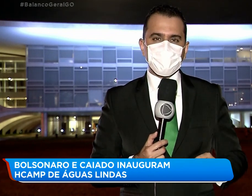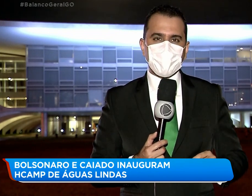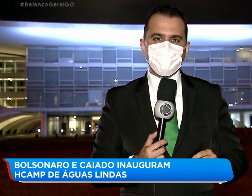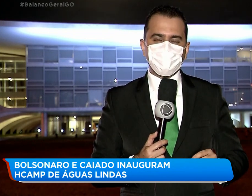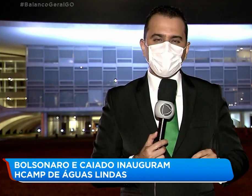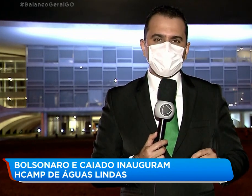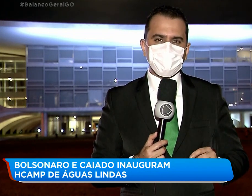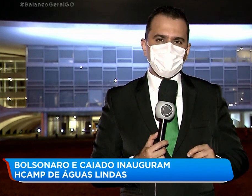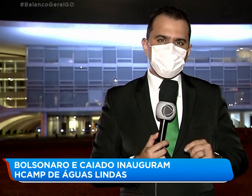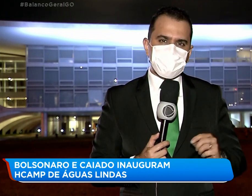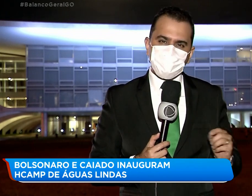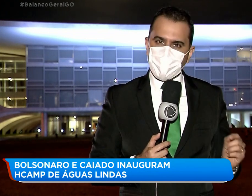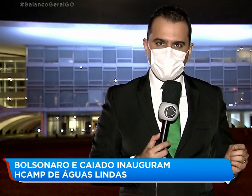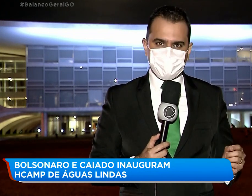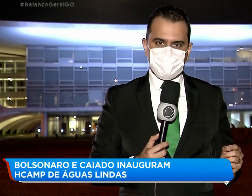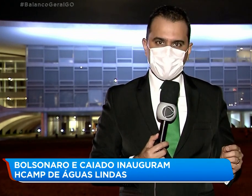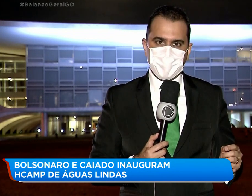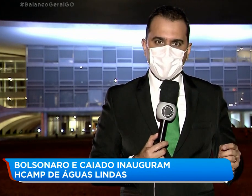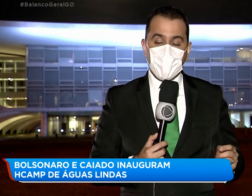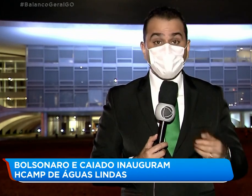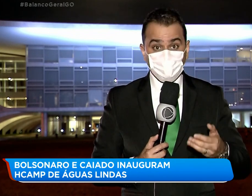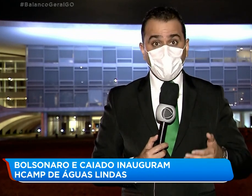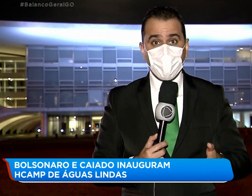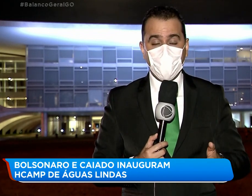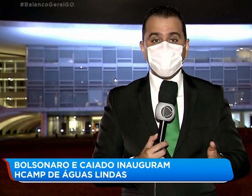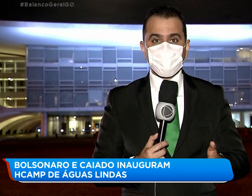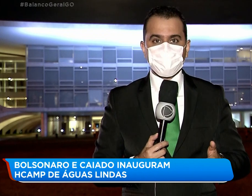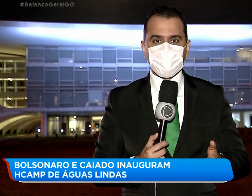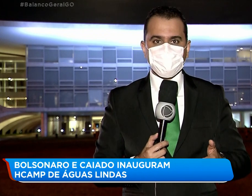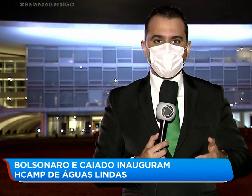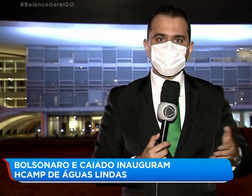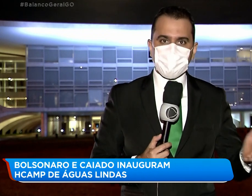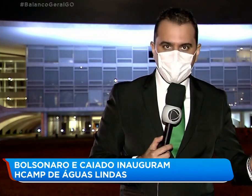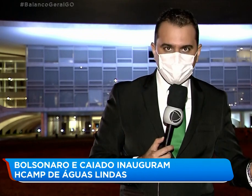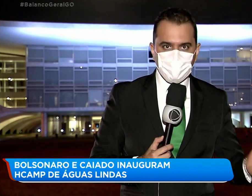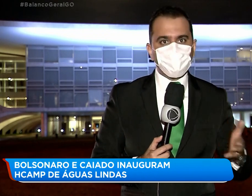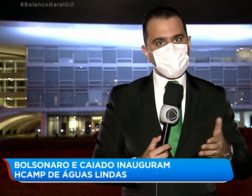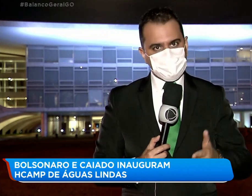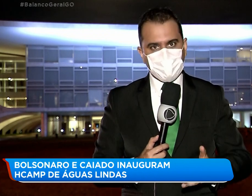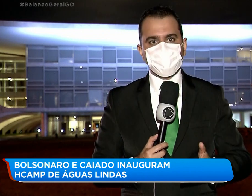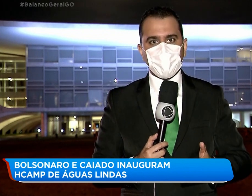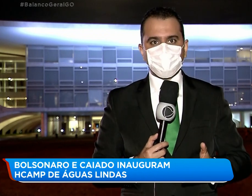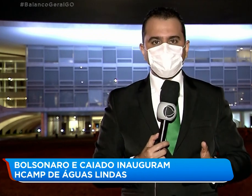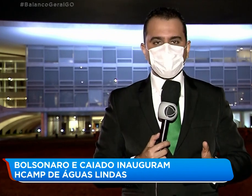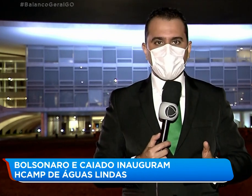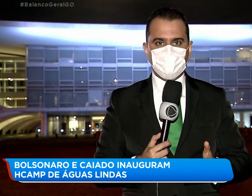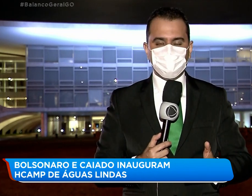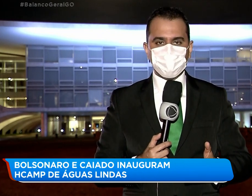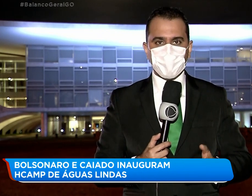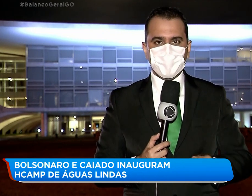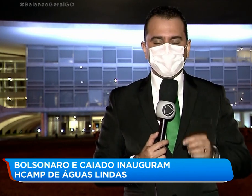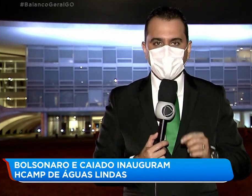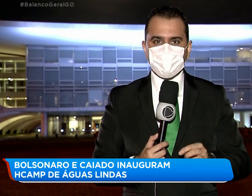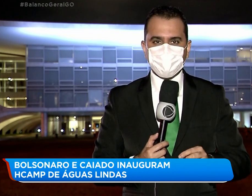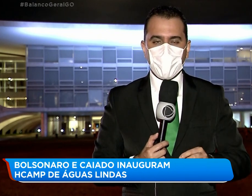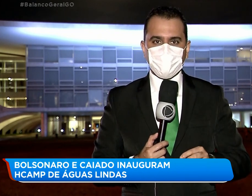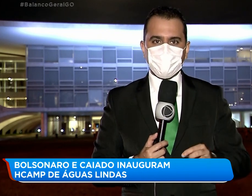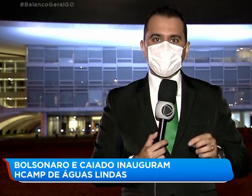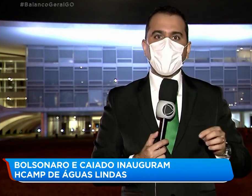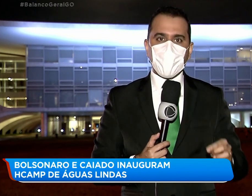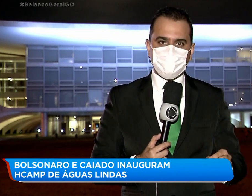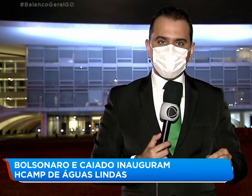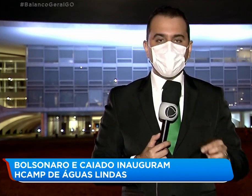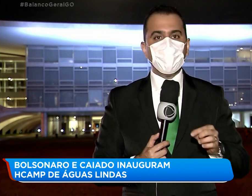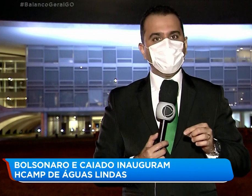demonstrou um cenário político diferente. Aponta uma reaproximação entre ele e o presidente Jair Bolsonaro. Vale lembrar